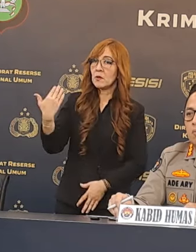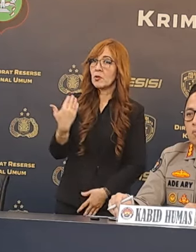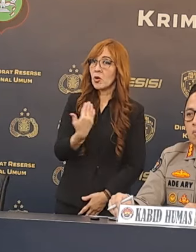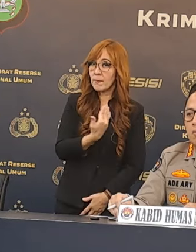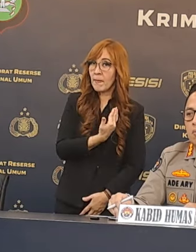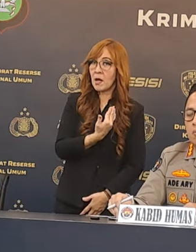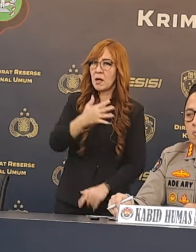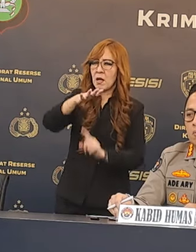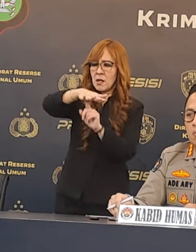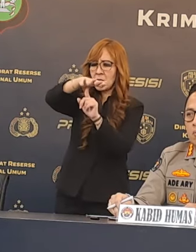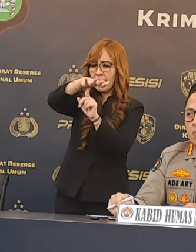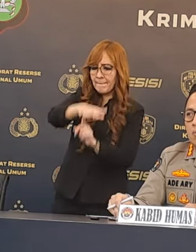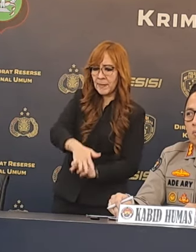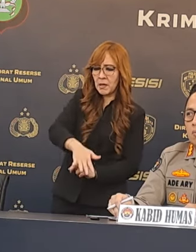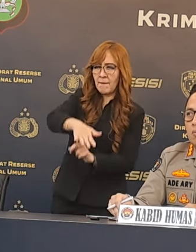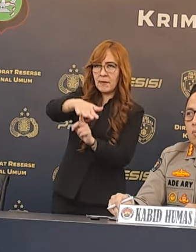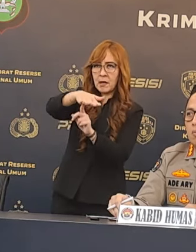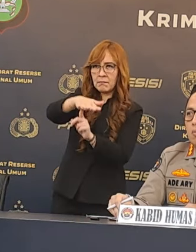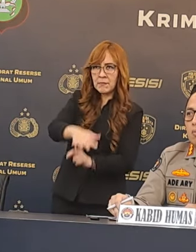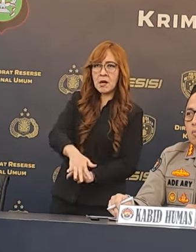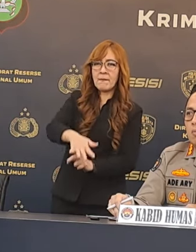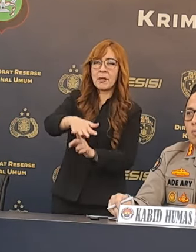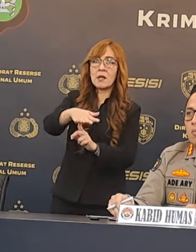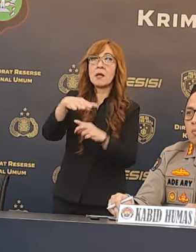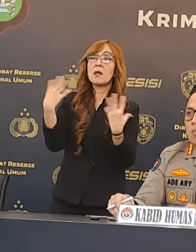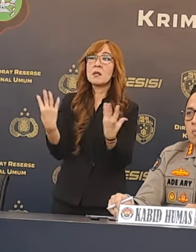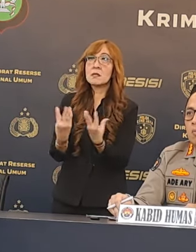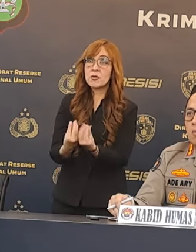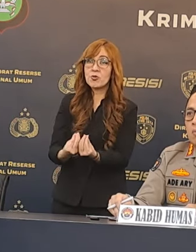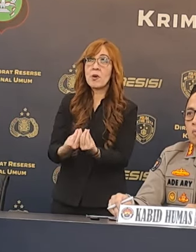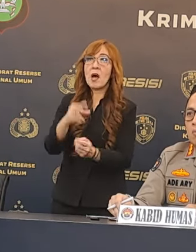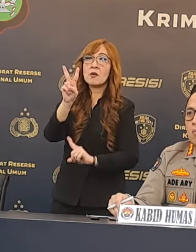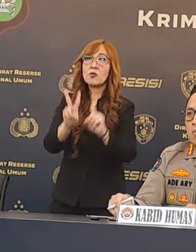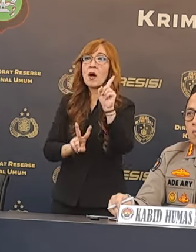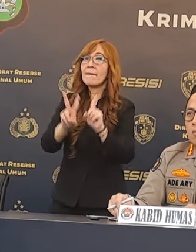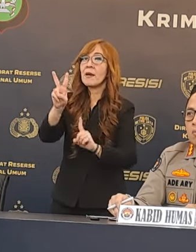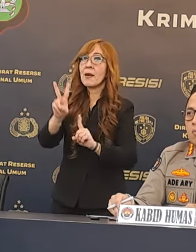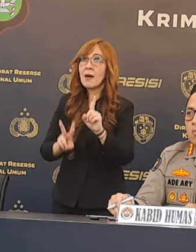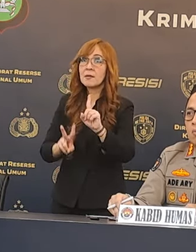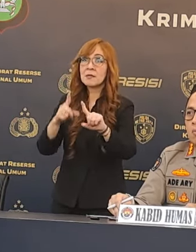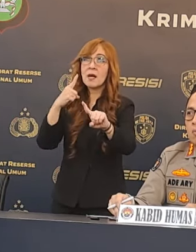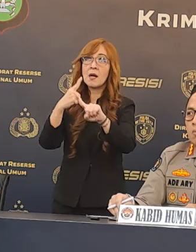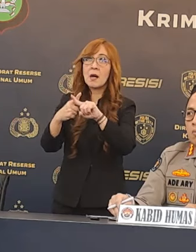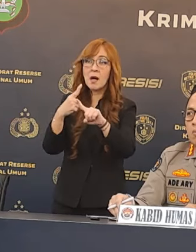korban dibenamkan kepalanya sebanyak 12 kali.